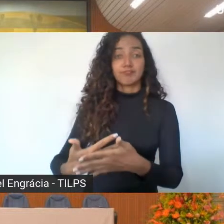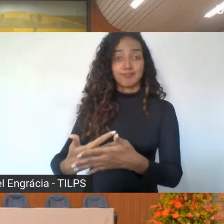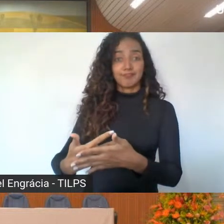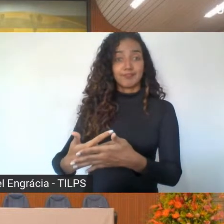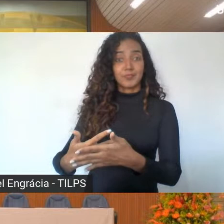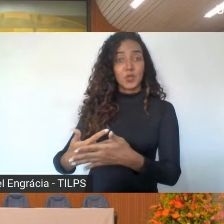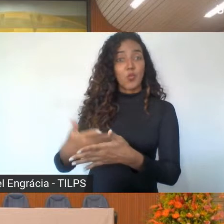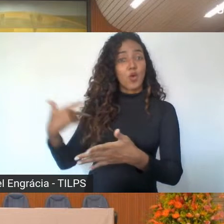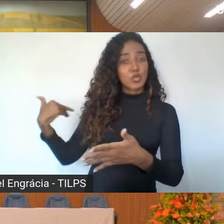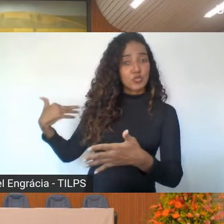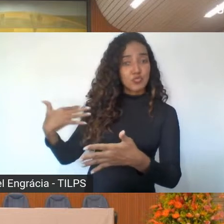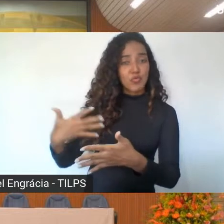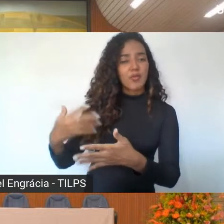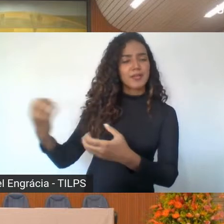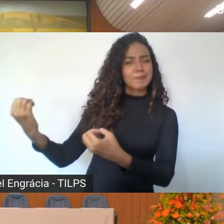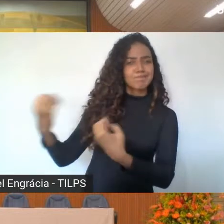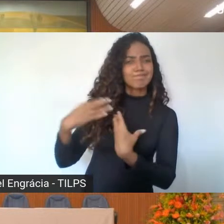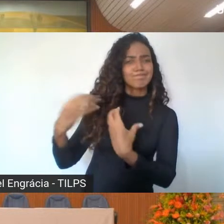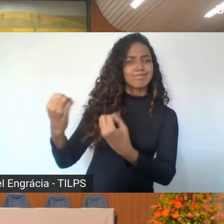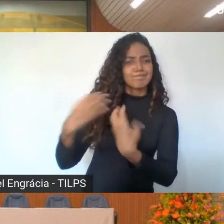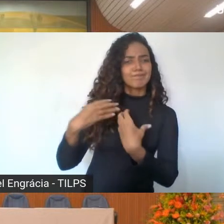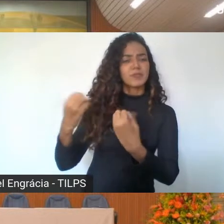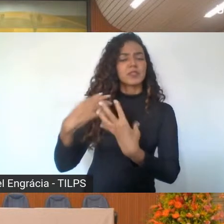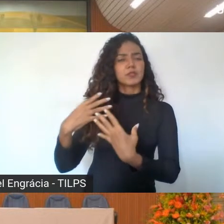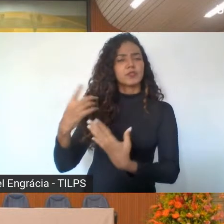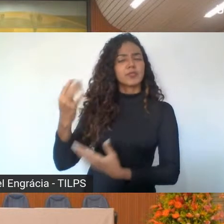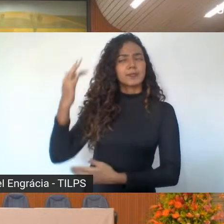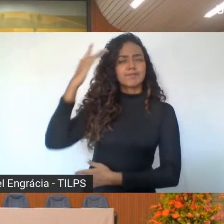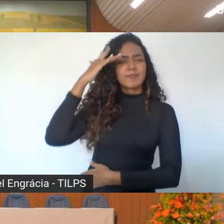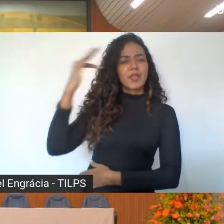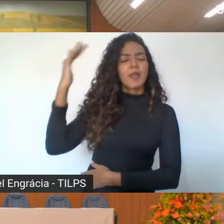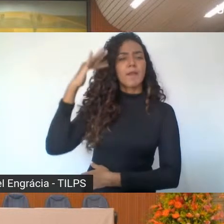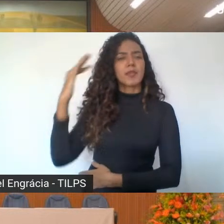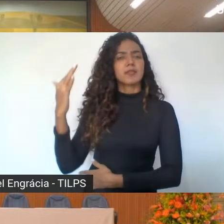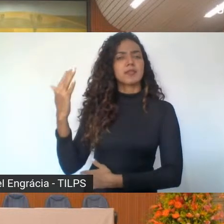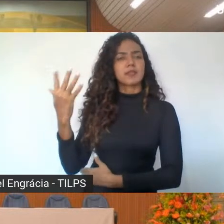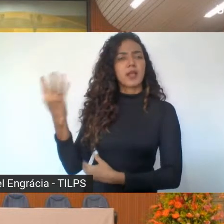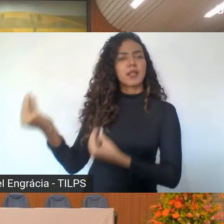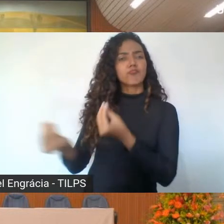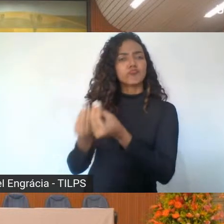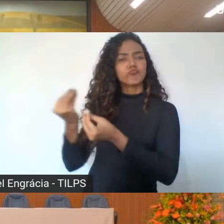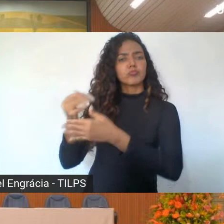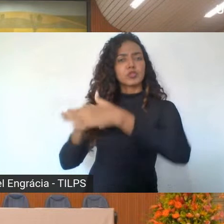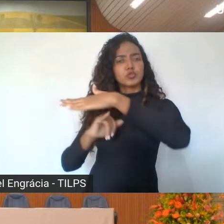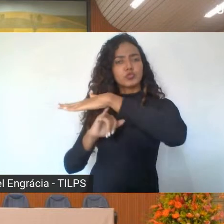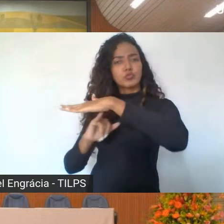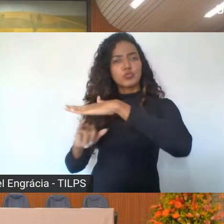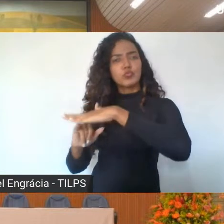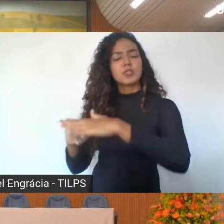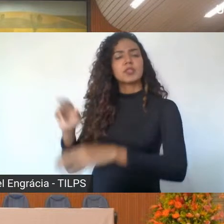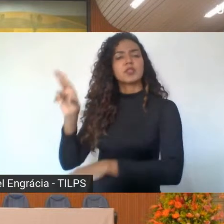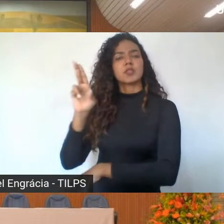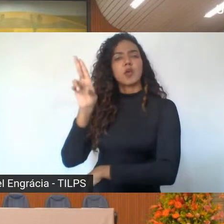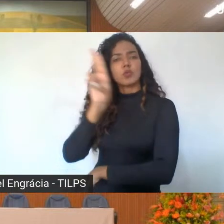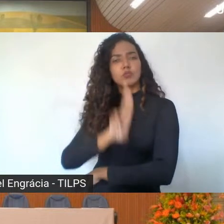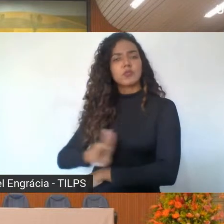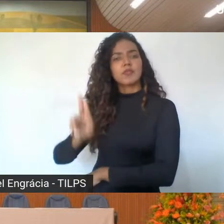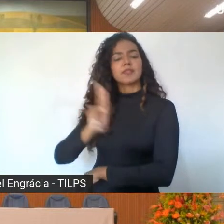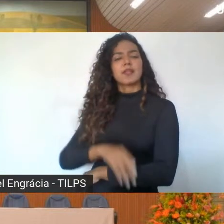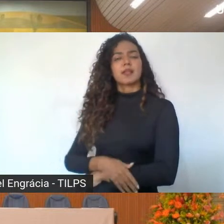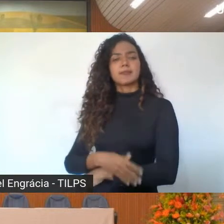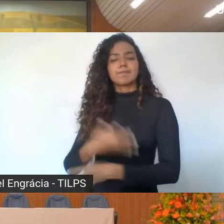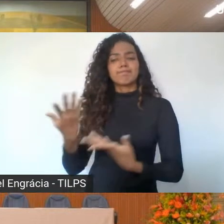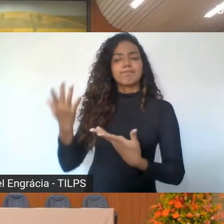que nos fez repensar muito a nossa universidade, as nossas práticas didáticas e pedagógicas.